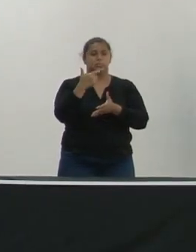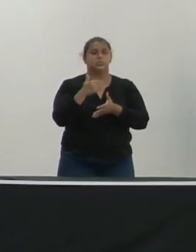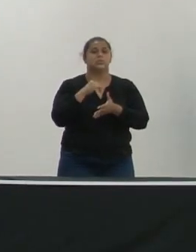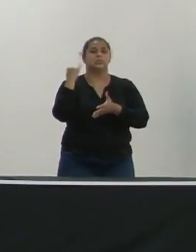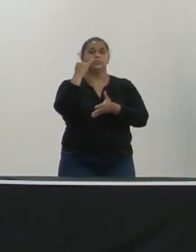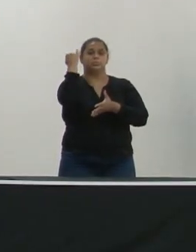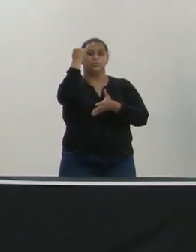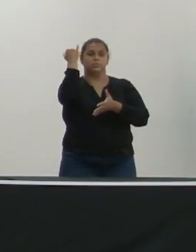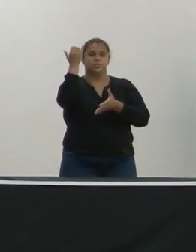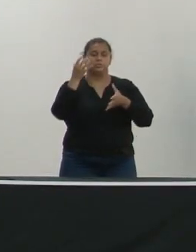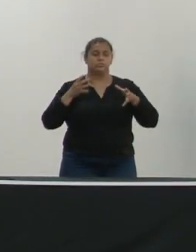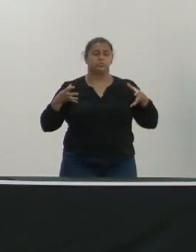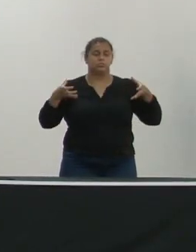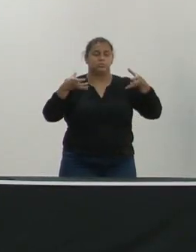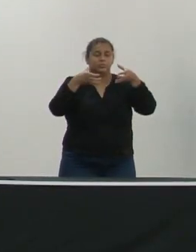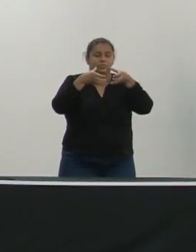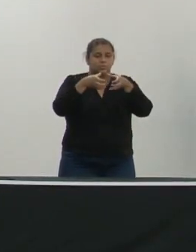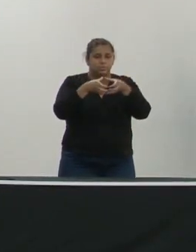importante comissão